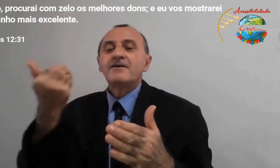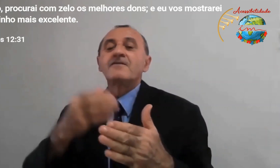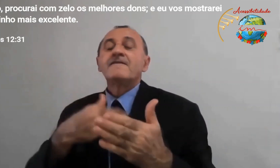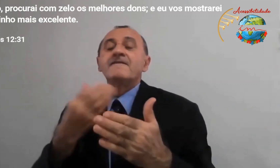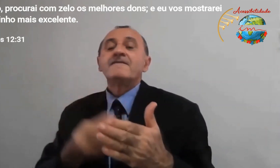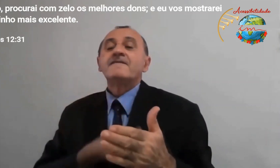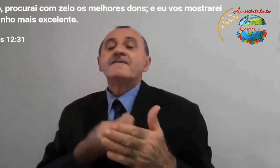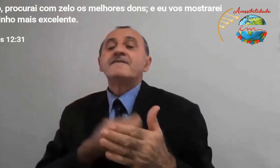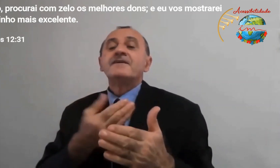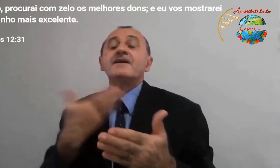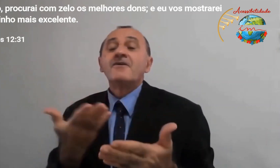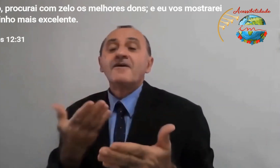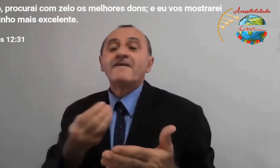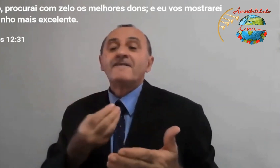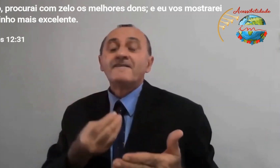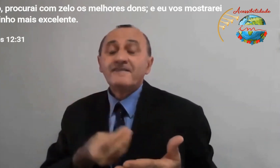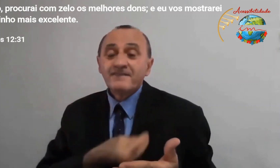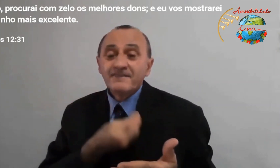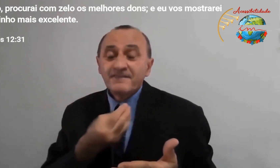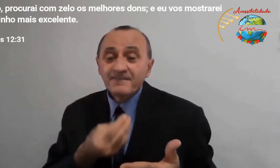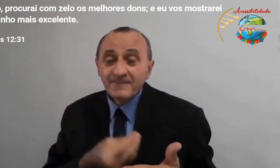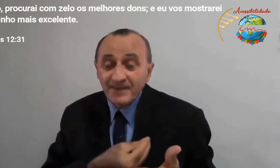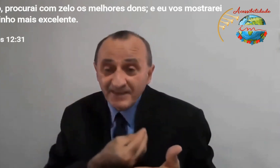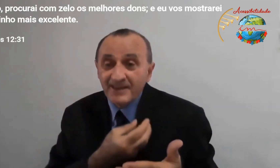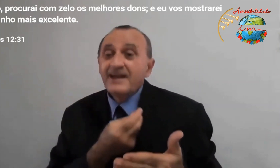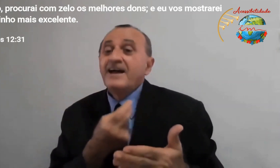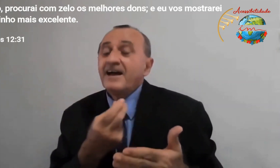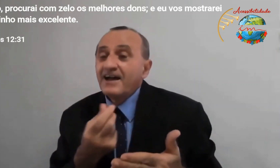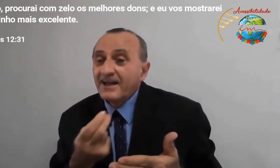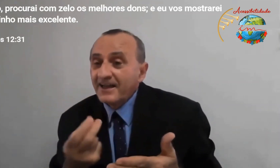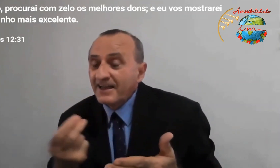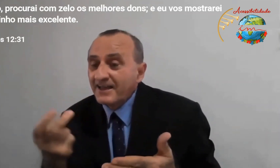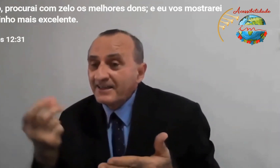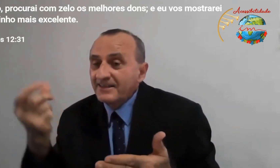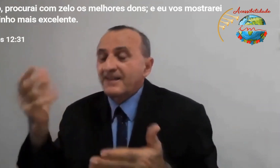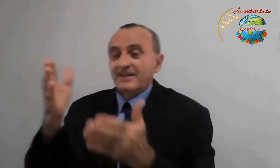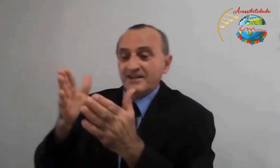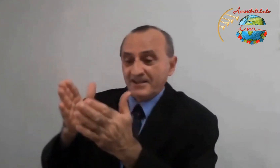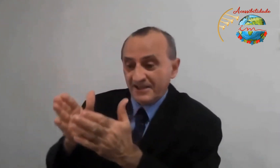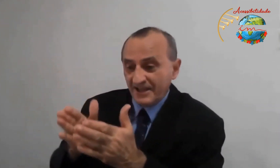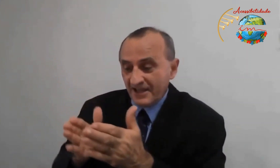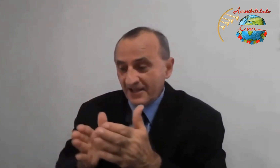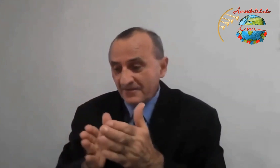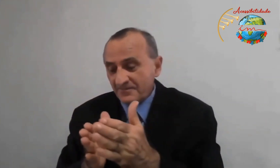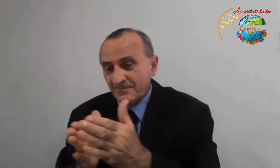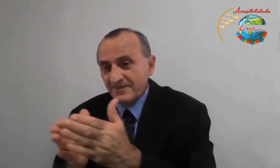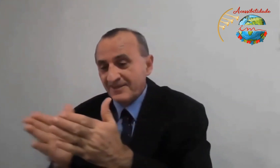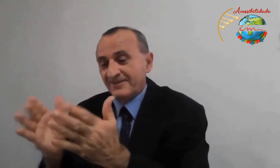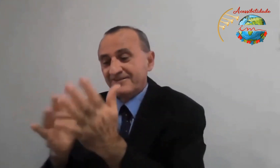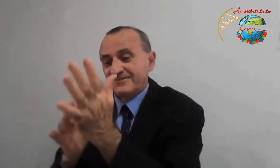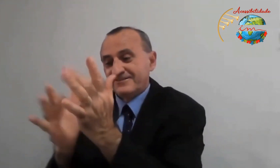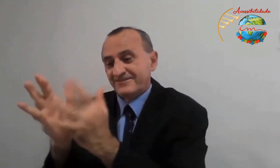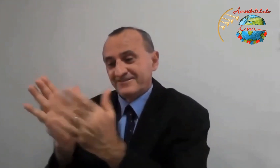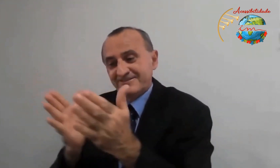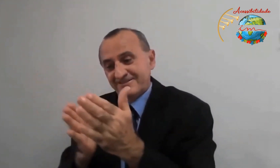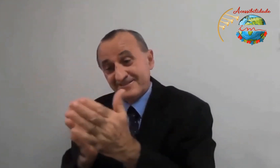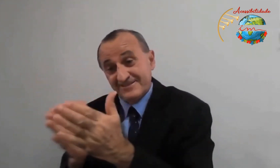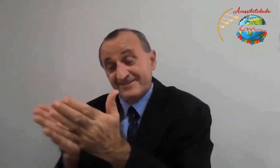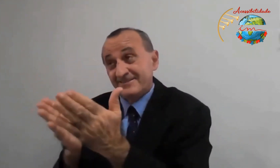esse? Caminho de vida eterna. Nesse caminho que é